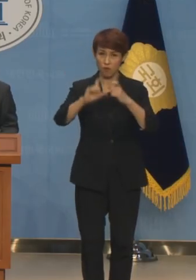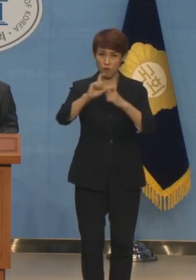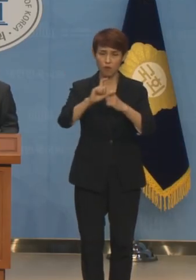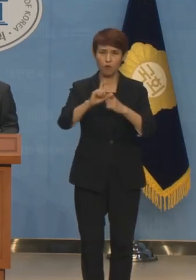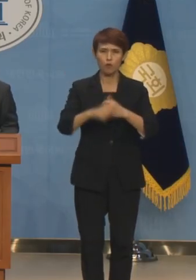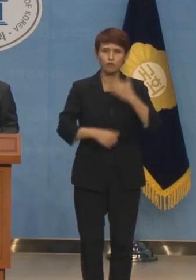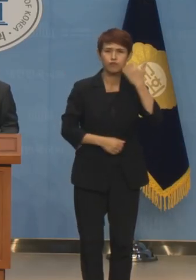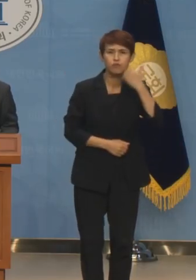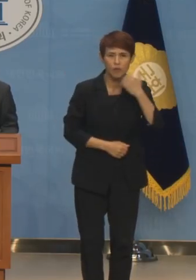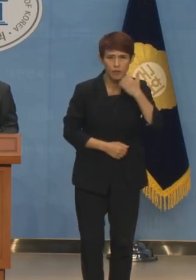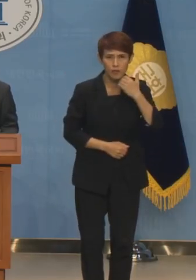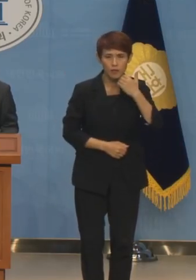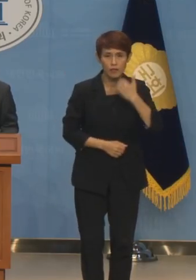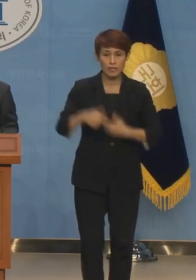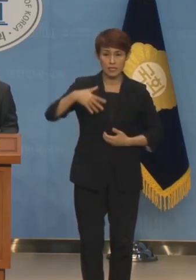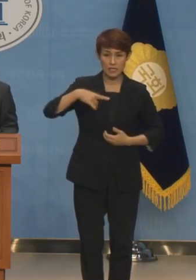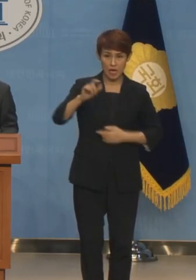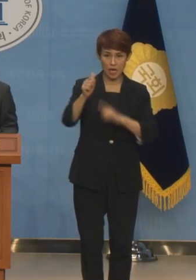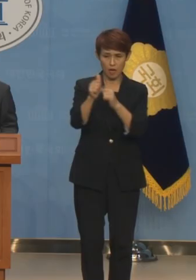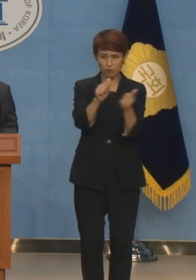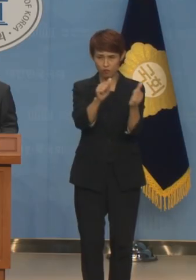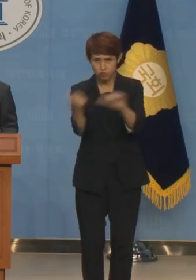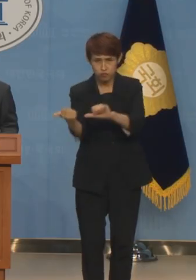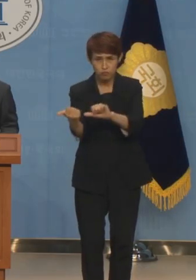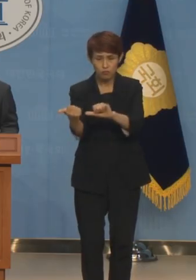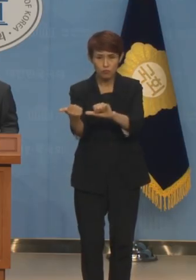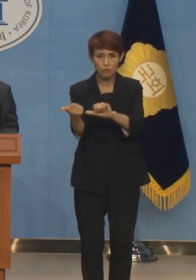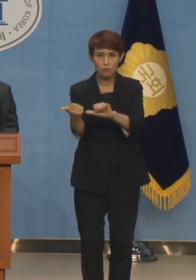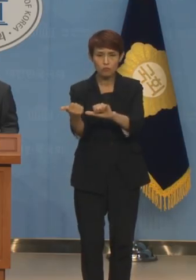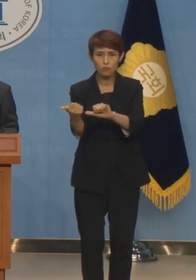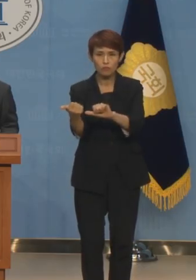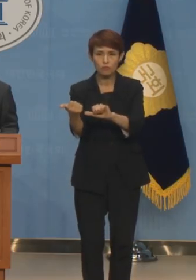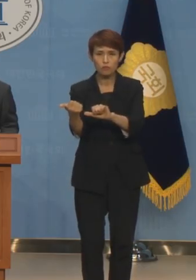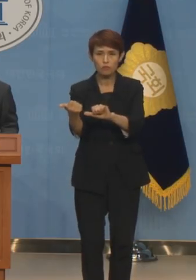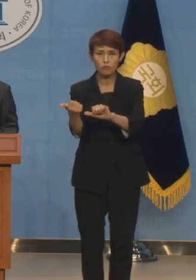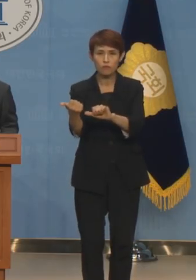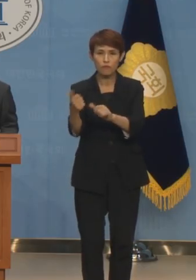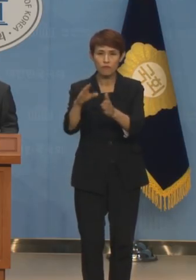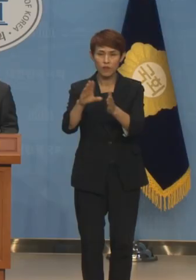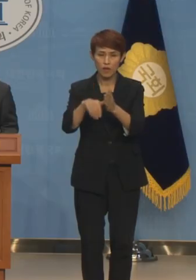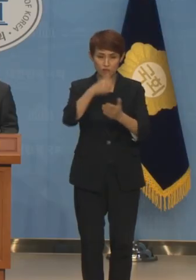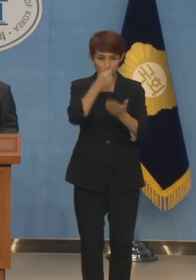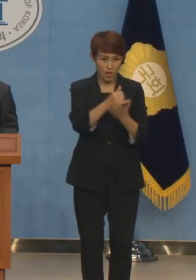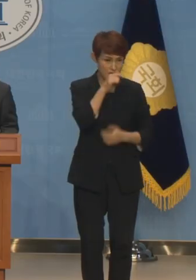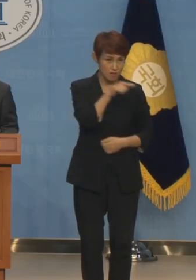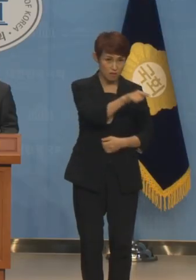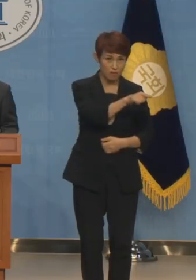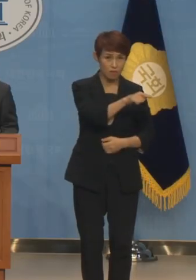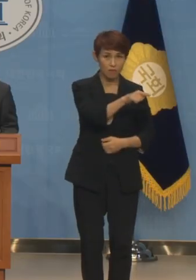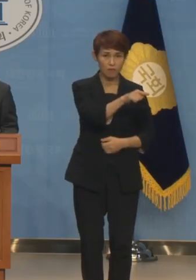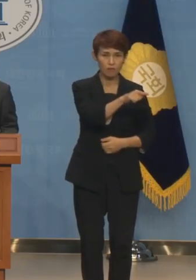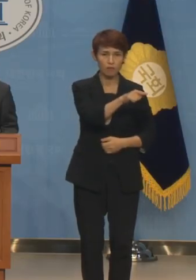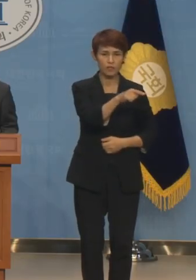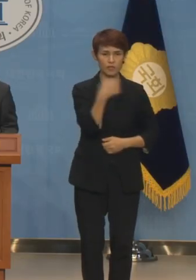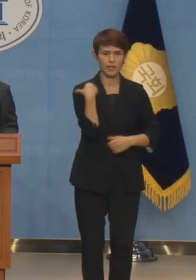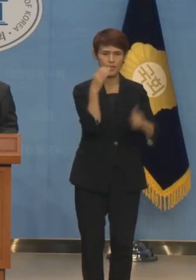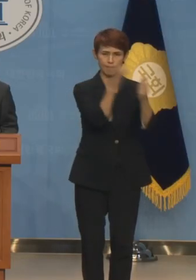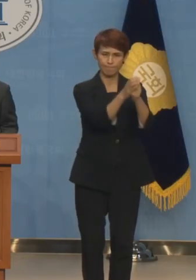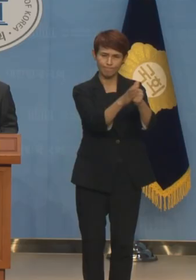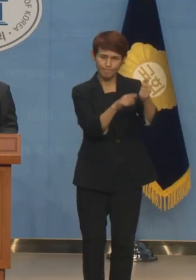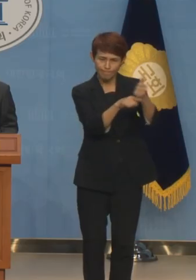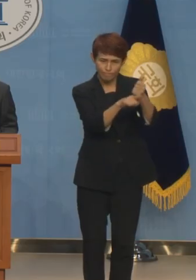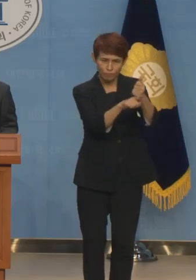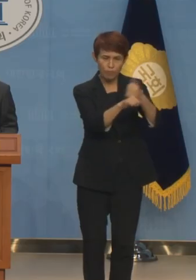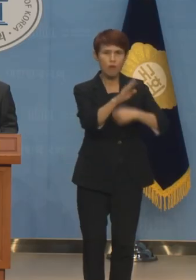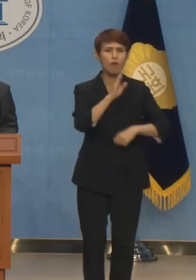누가 최병이 순직에 이르는 데에 혐의가 있는 지휘관들에게 합당한 책임을